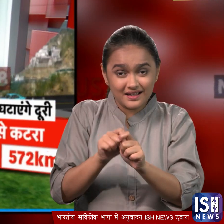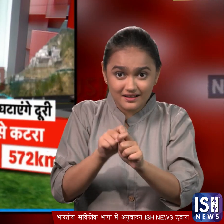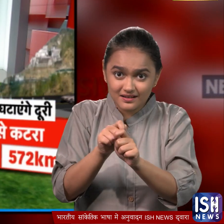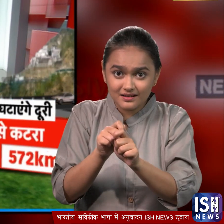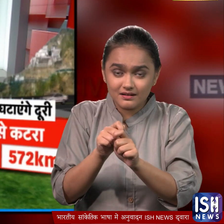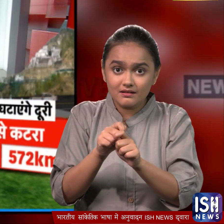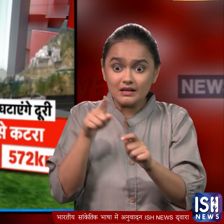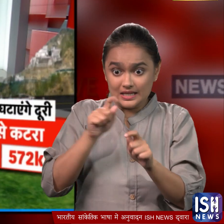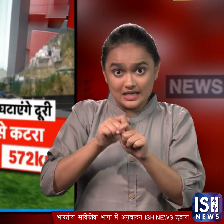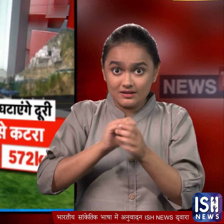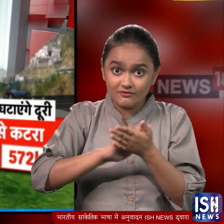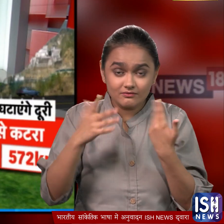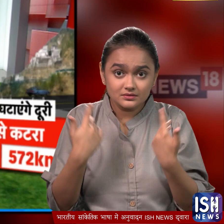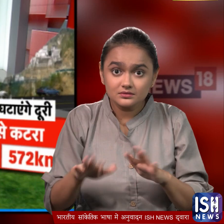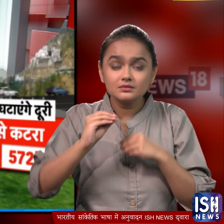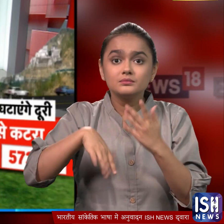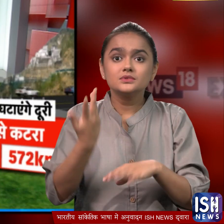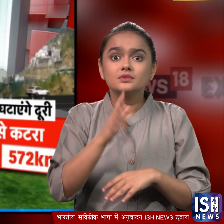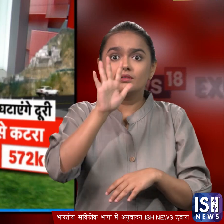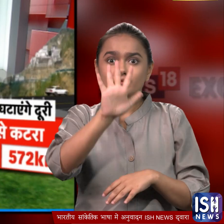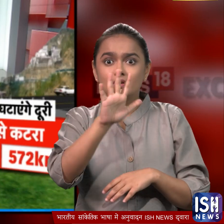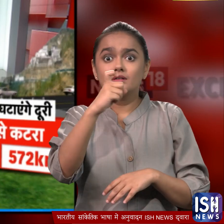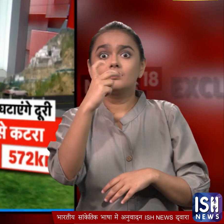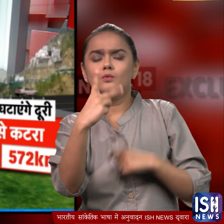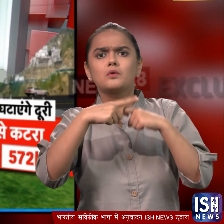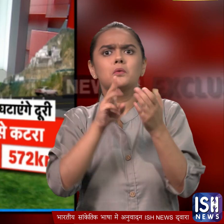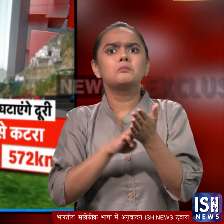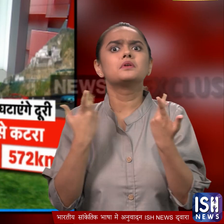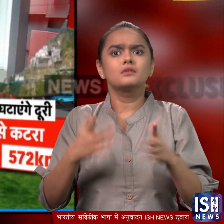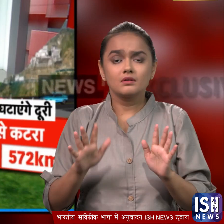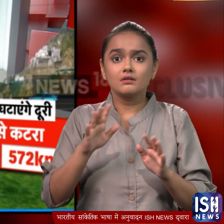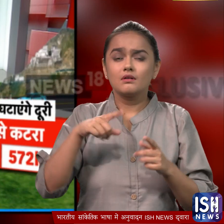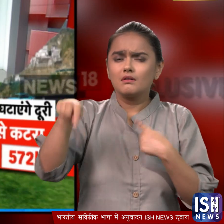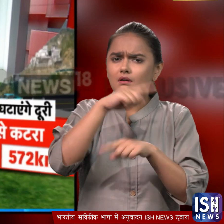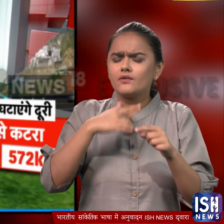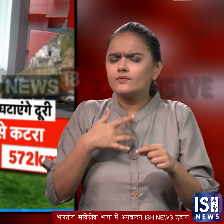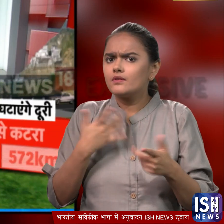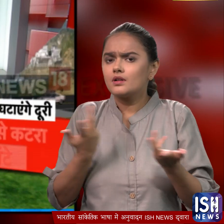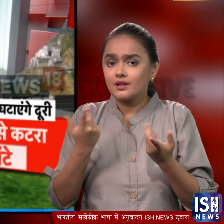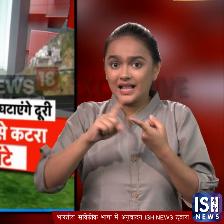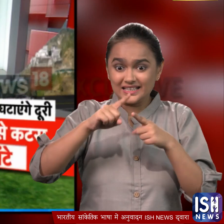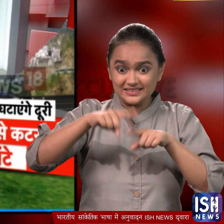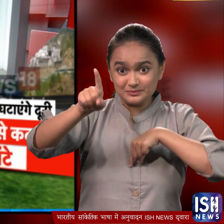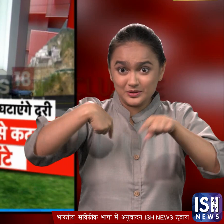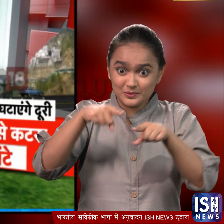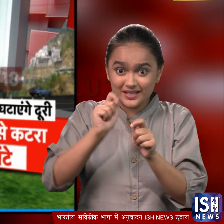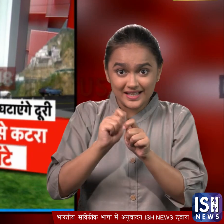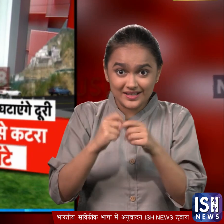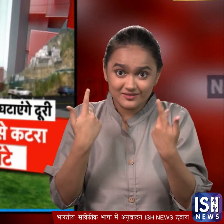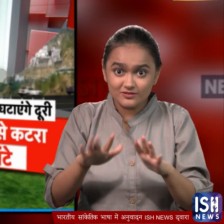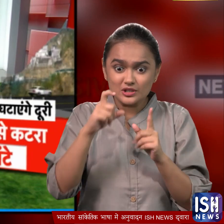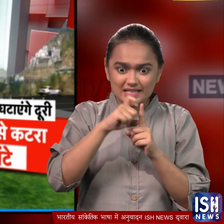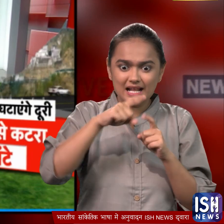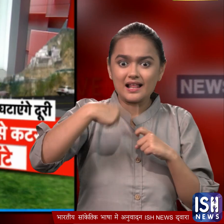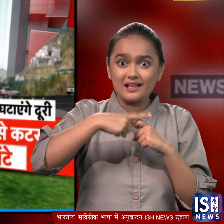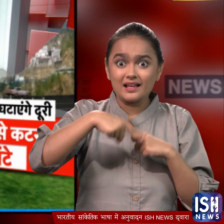बनने के बाद 572 किलोमीटर रह जाएगी। माना जा रहा है कि एक्सप्रेसवे बनने के